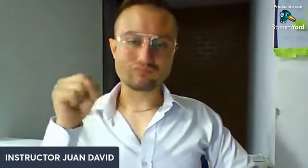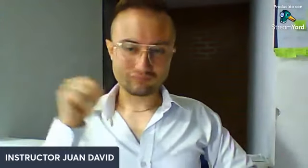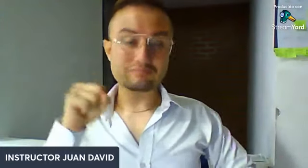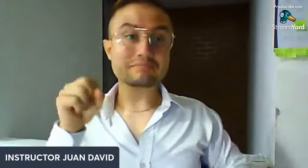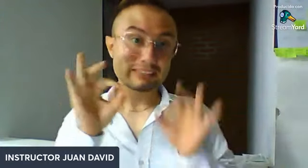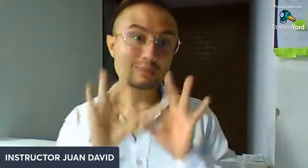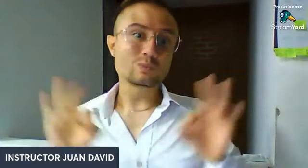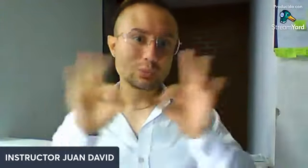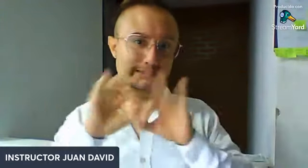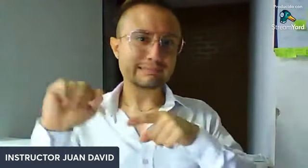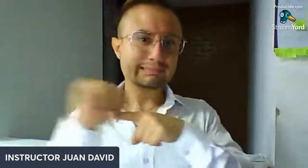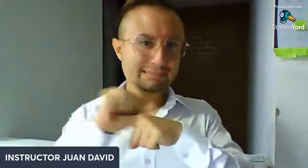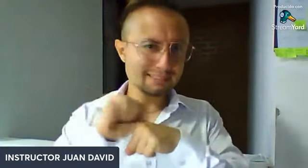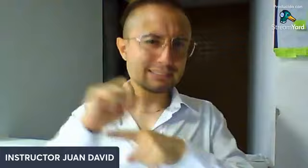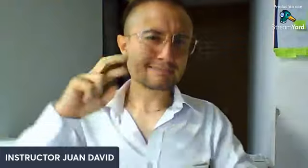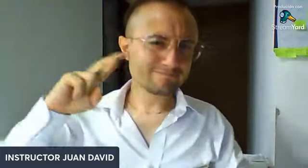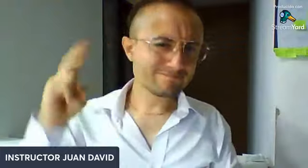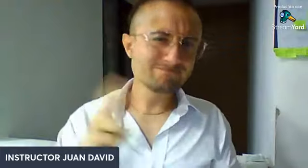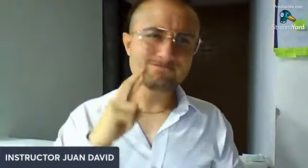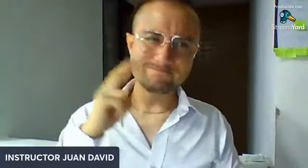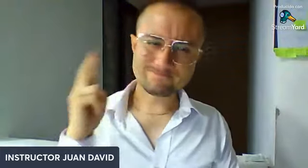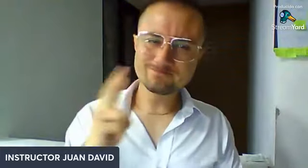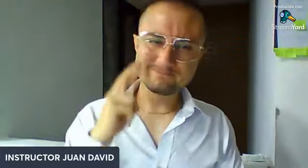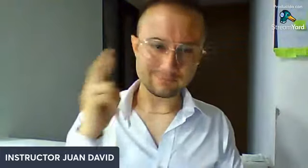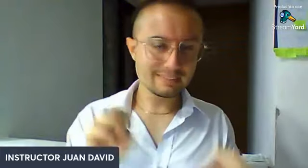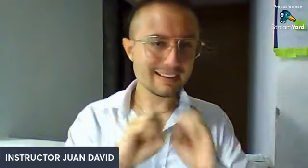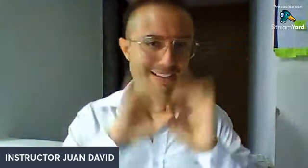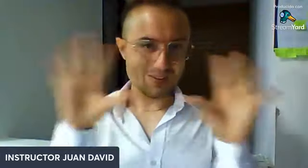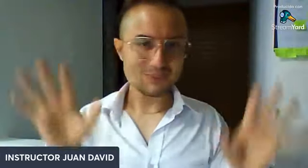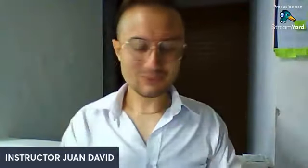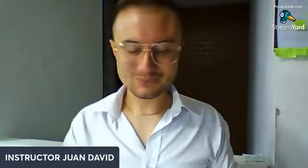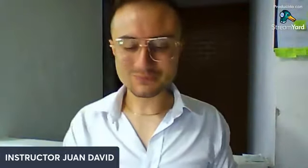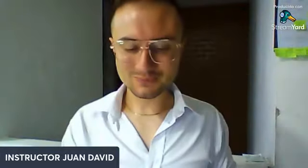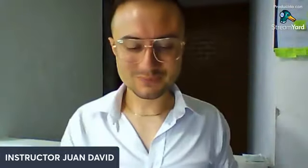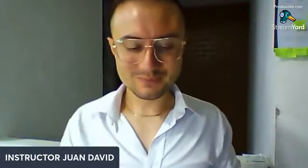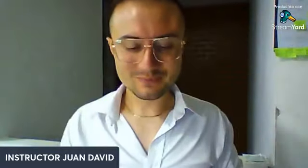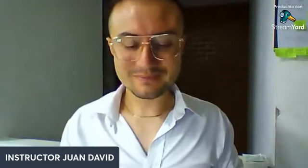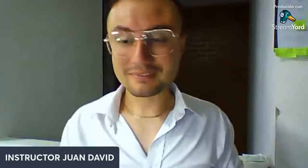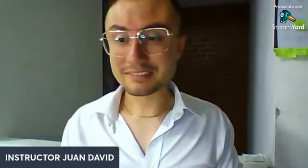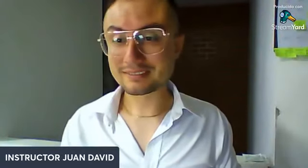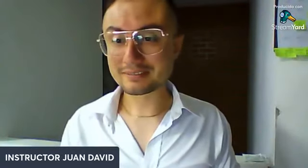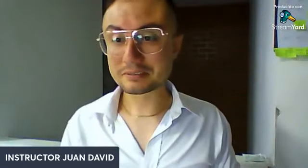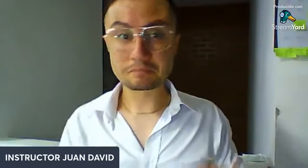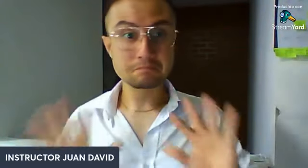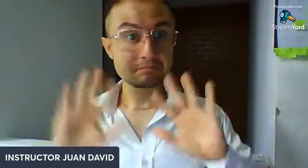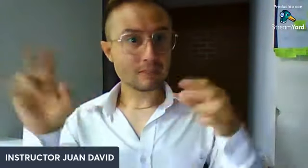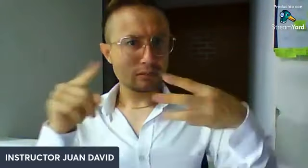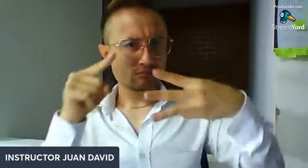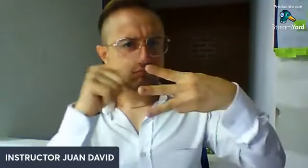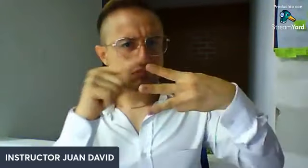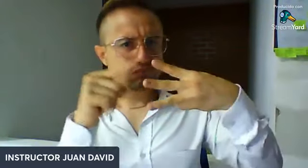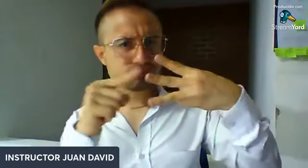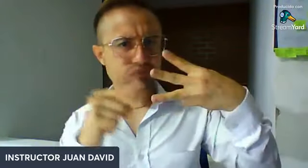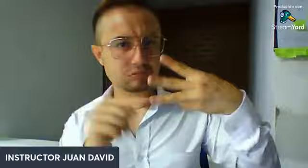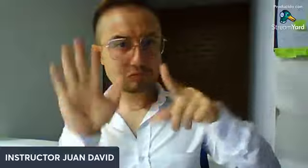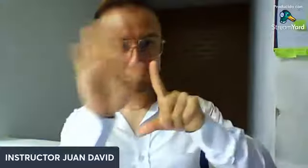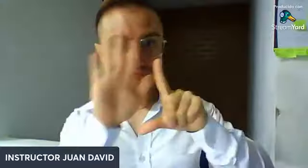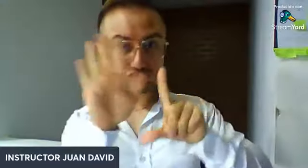Sí, es de repetir bastante. Y es importante que sí practiquen y repiten y repitan, claro que sí.